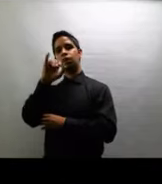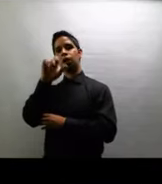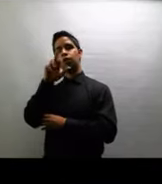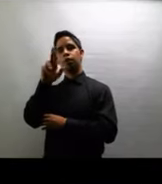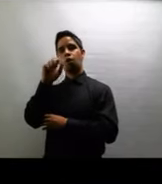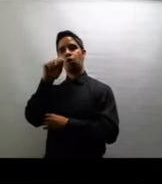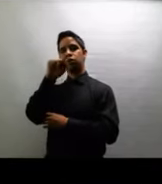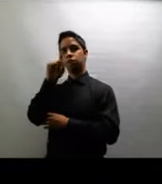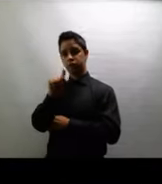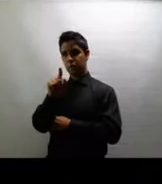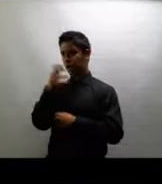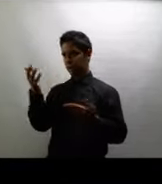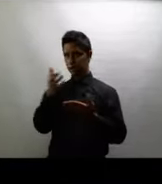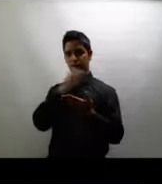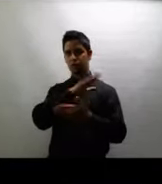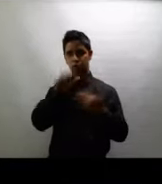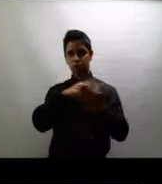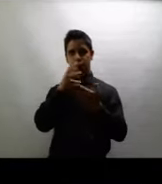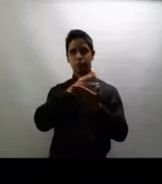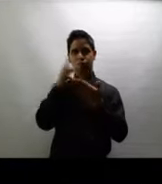acompañándolos. Todos los martes.